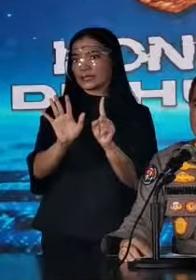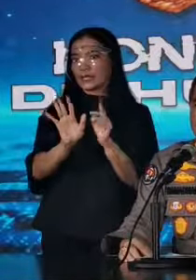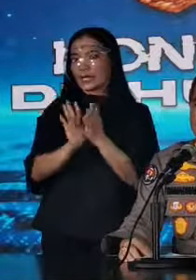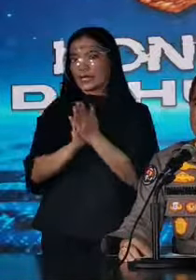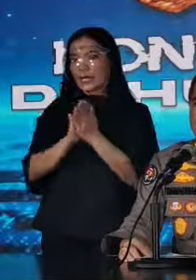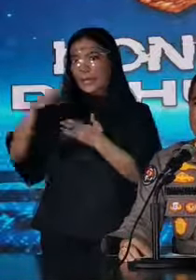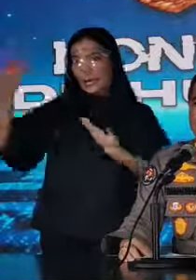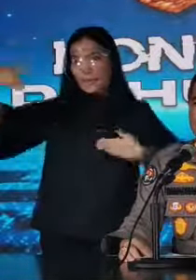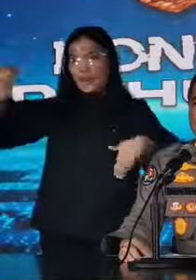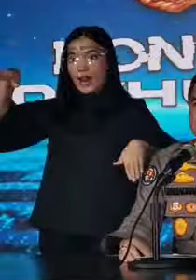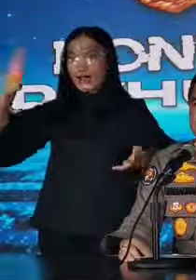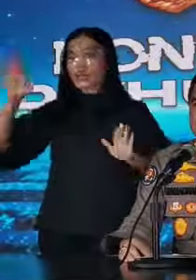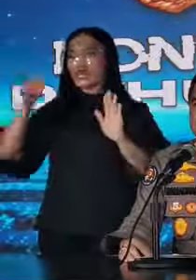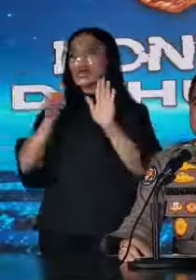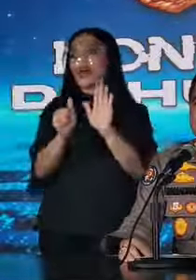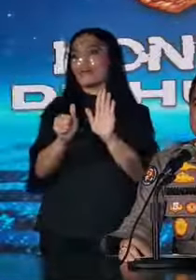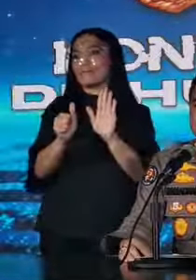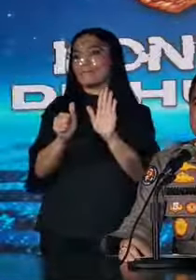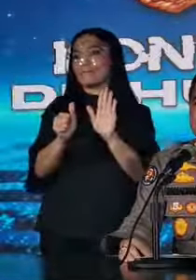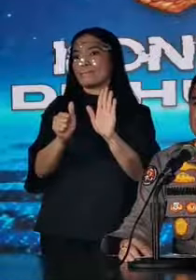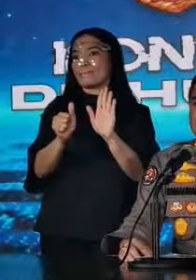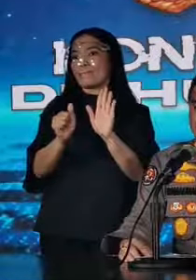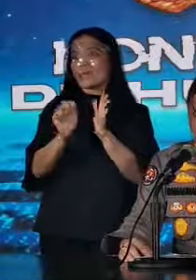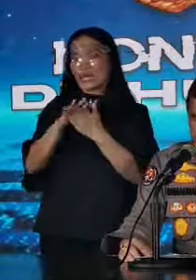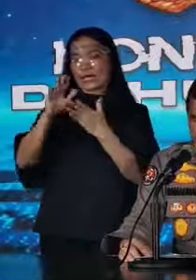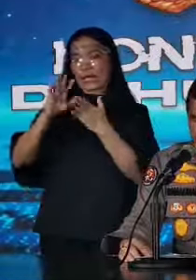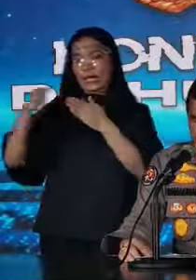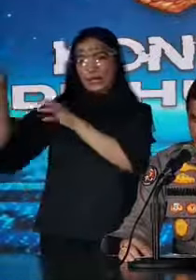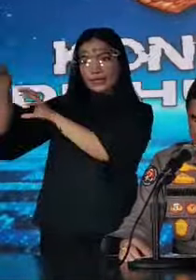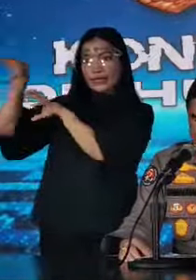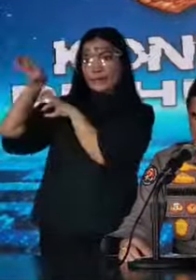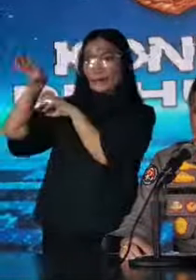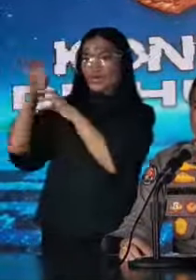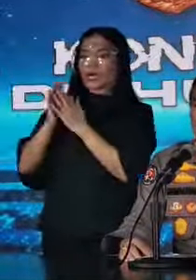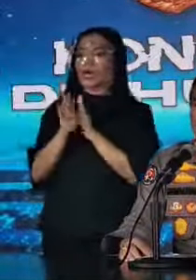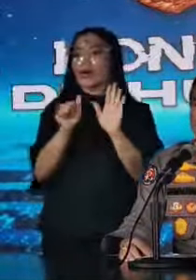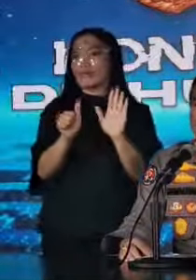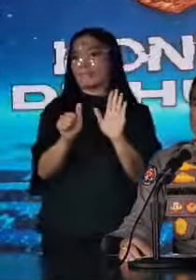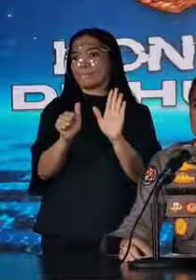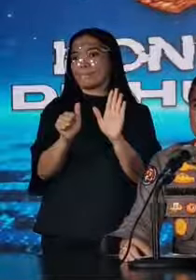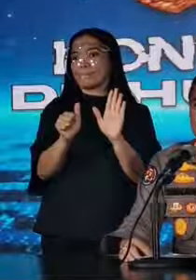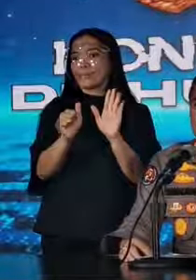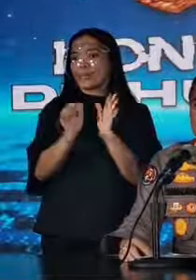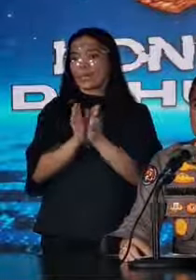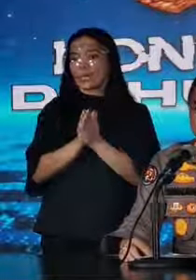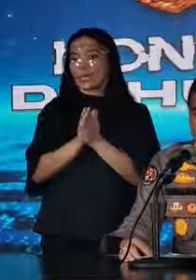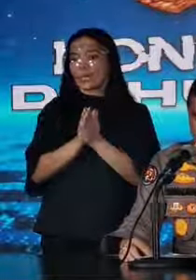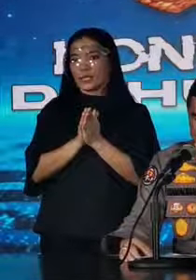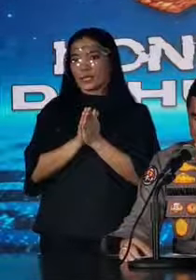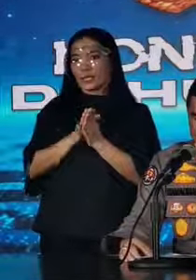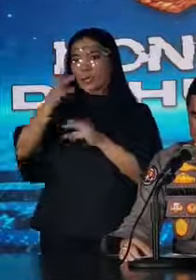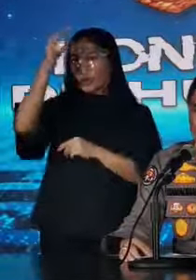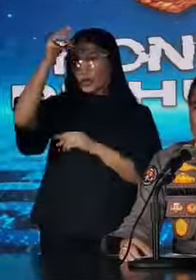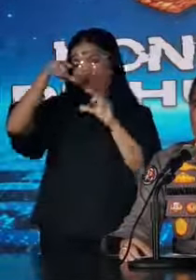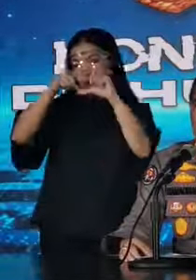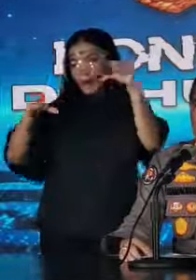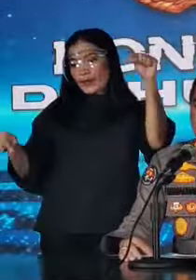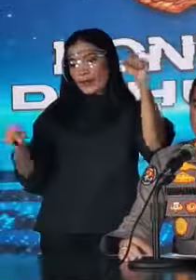Polda Bali 6 kegiatan, Polda Jambi 6 kegiatan, Polda Sumsel 1